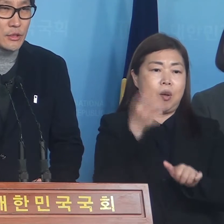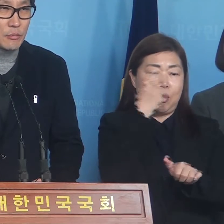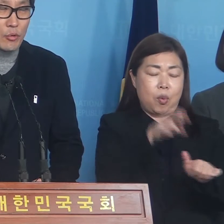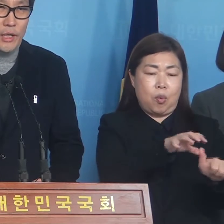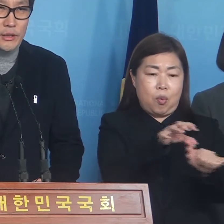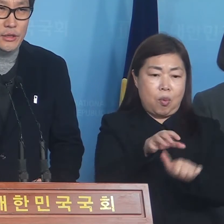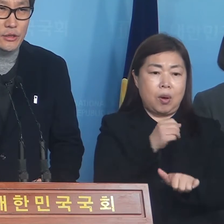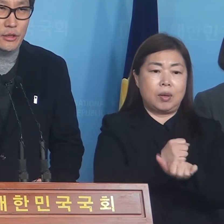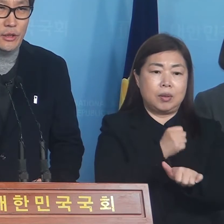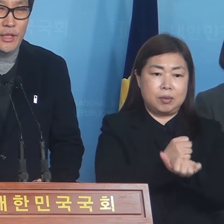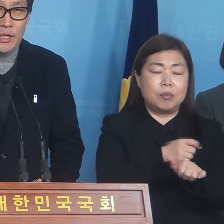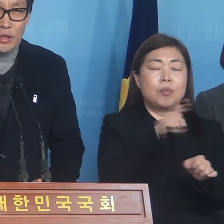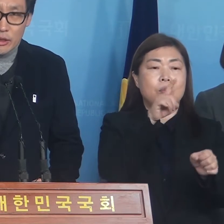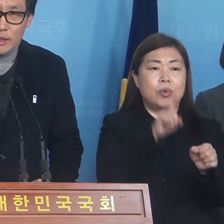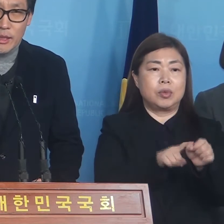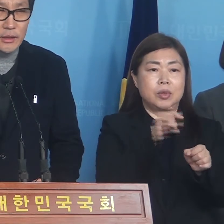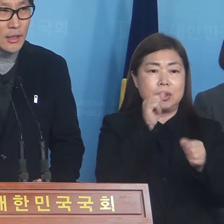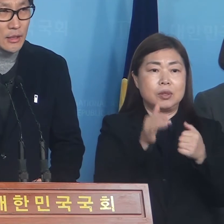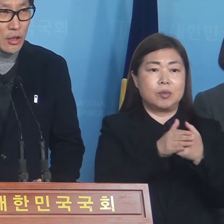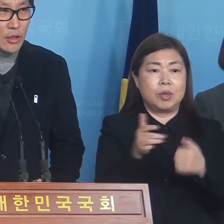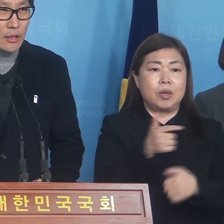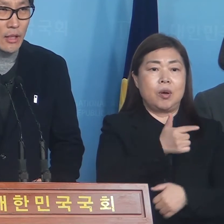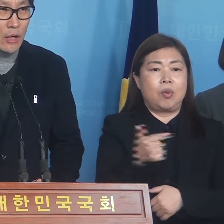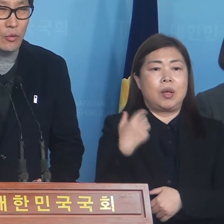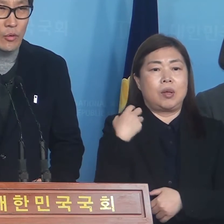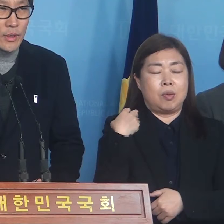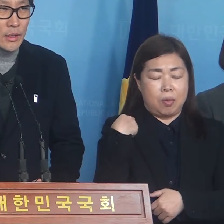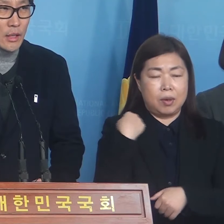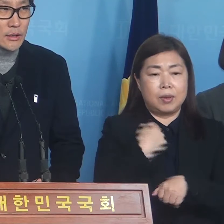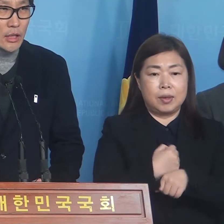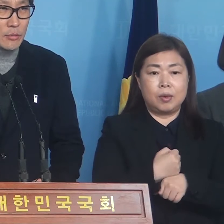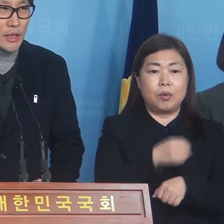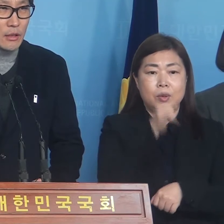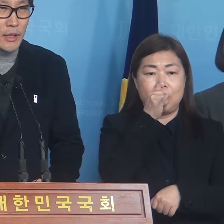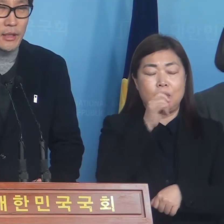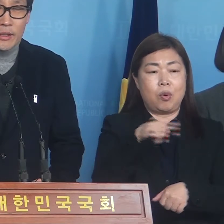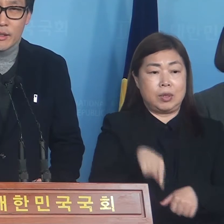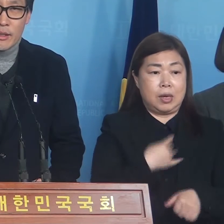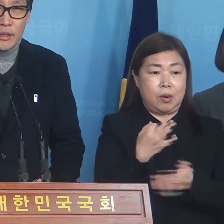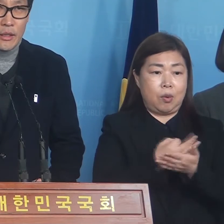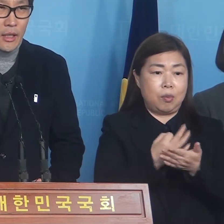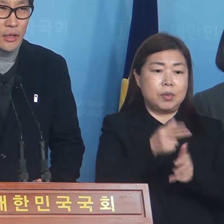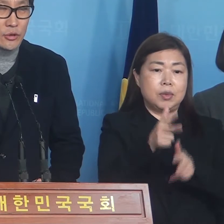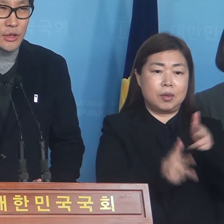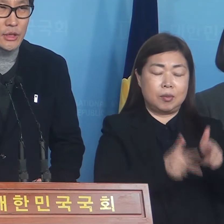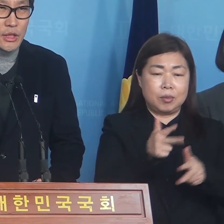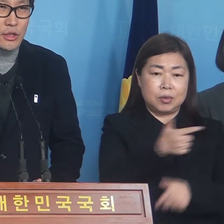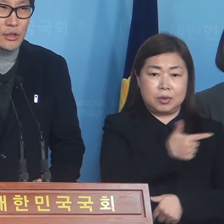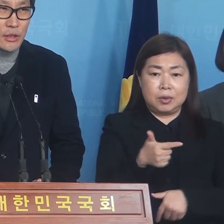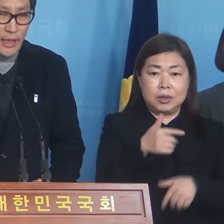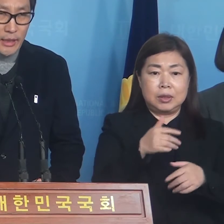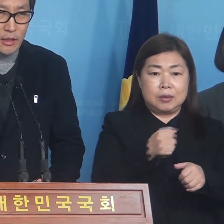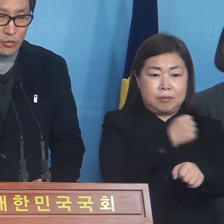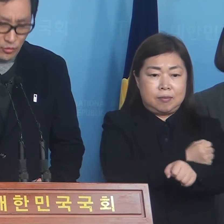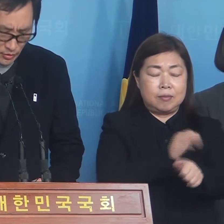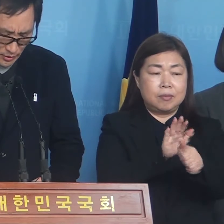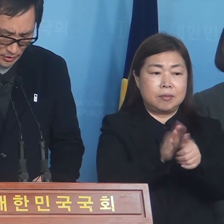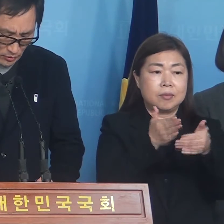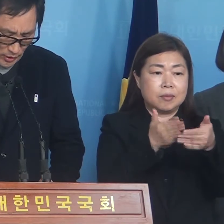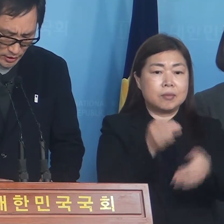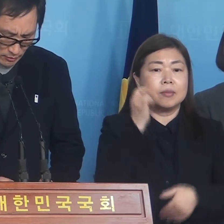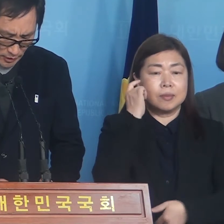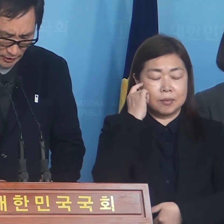보호하는 데 있어서 커다란 역할을 하고 자영업 산업에 아주 큰 기여를